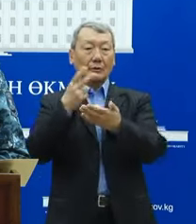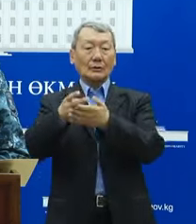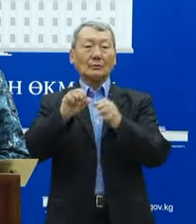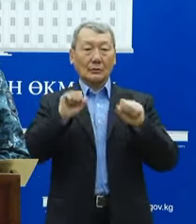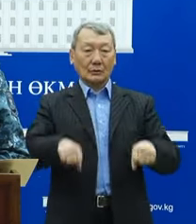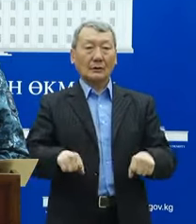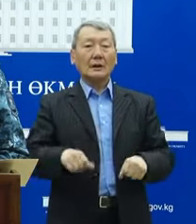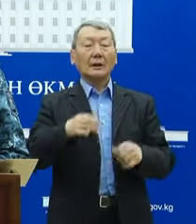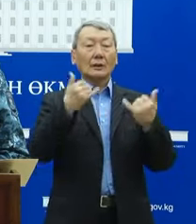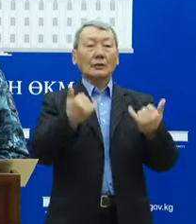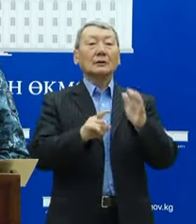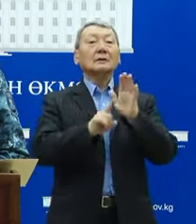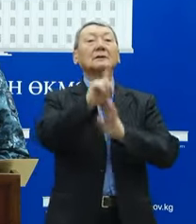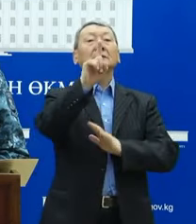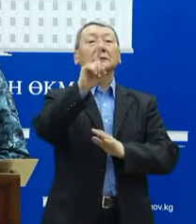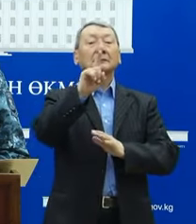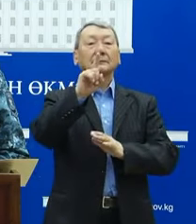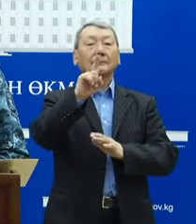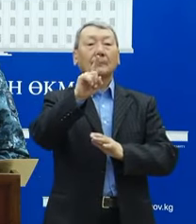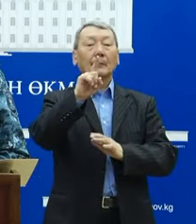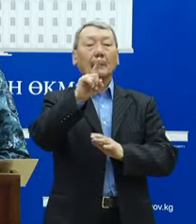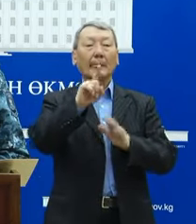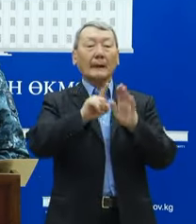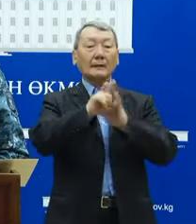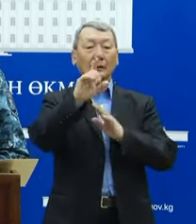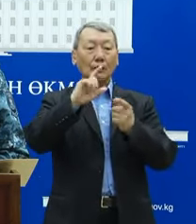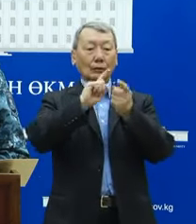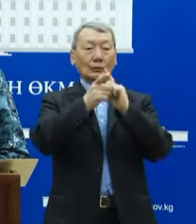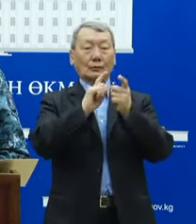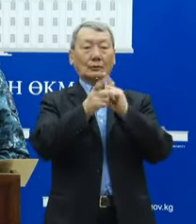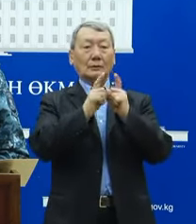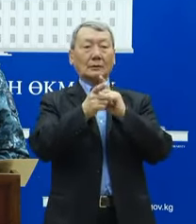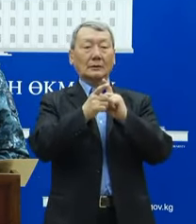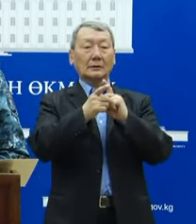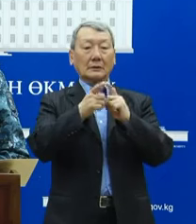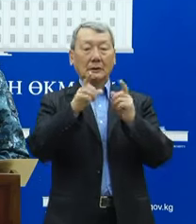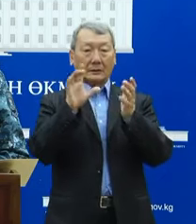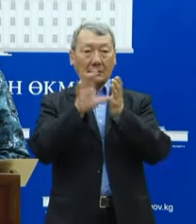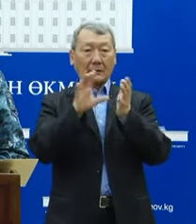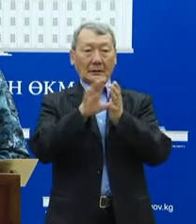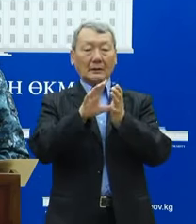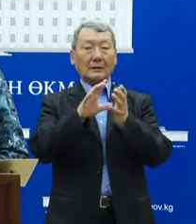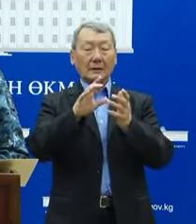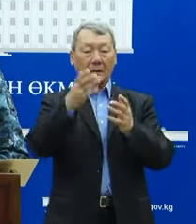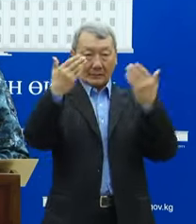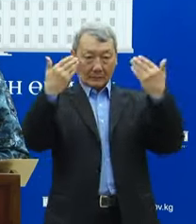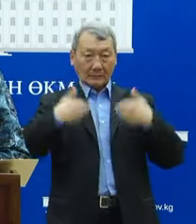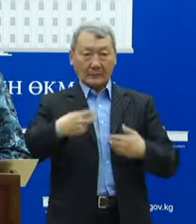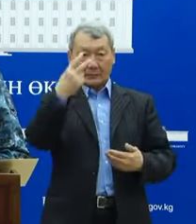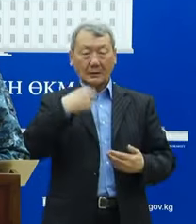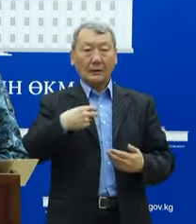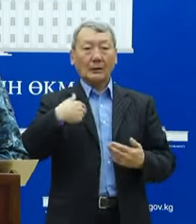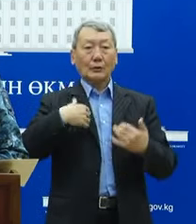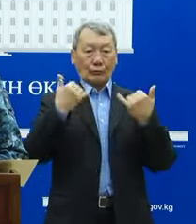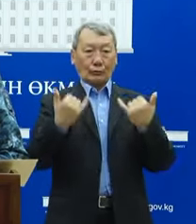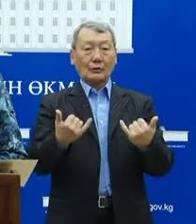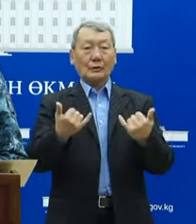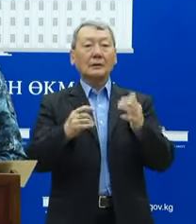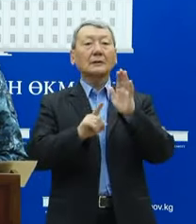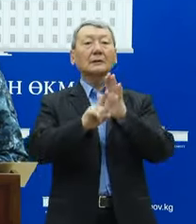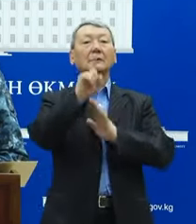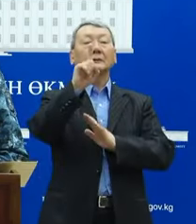угуп көрө аласыздар. Биз бүгүндөн баштап ушу сурда тилмечтин жардам менен дагы обого чыга баштайбыз. Биздин ушул